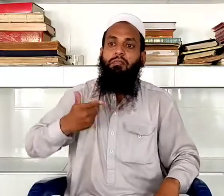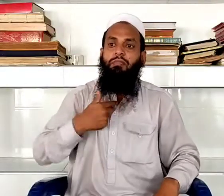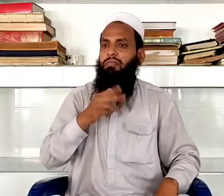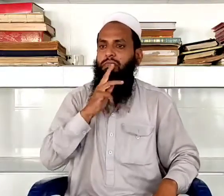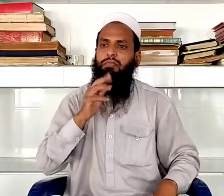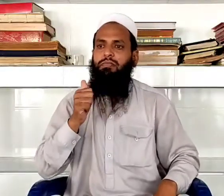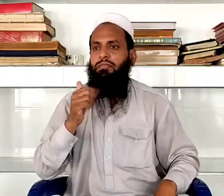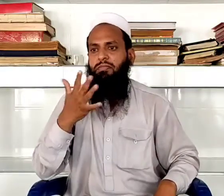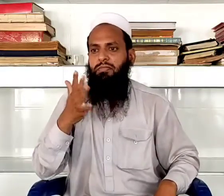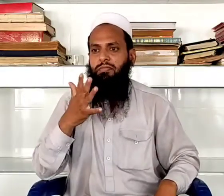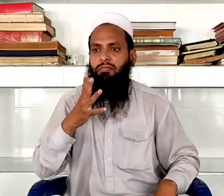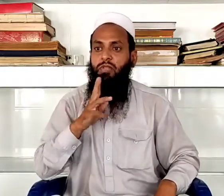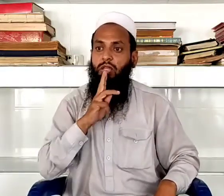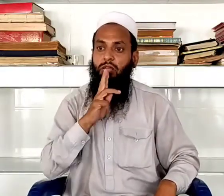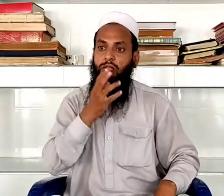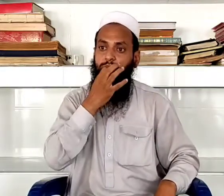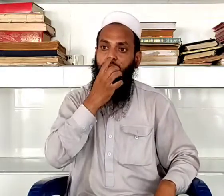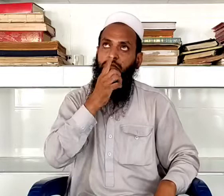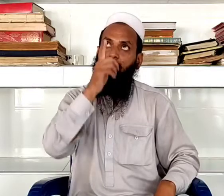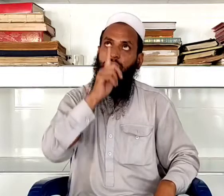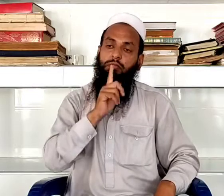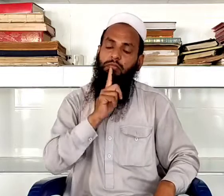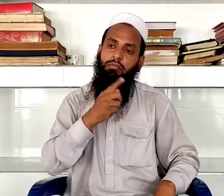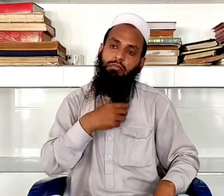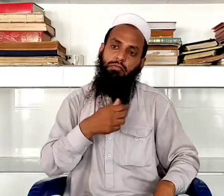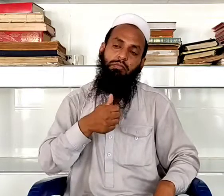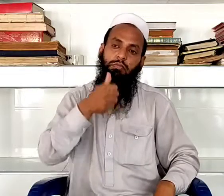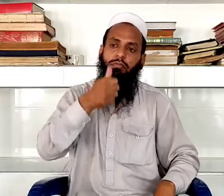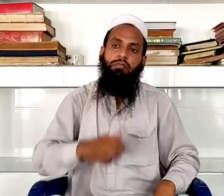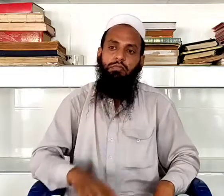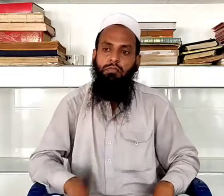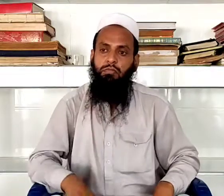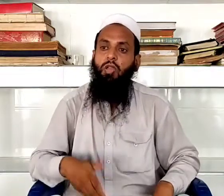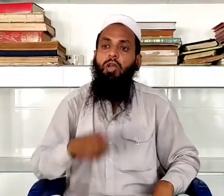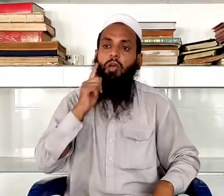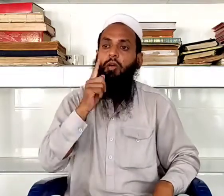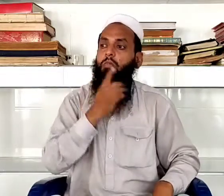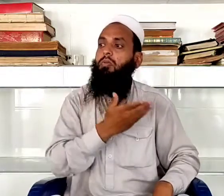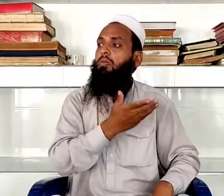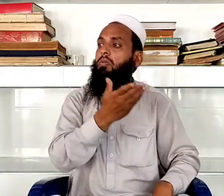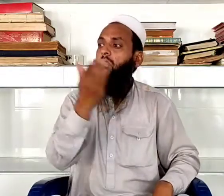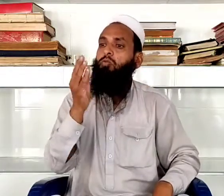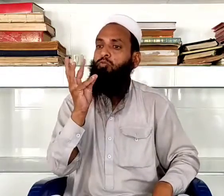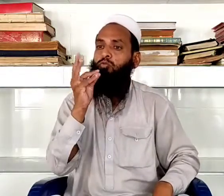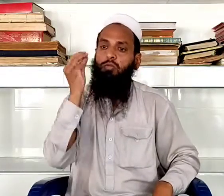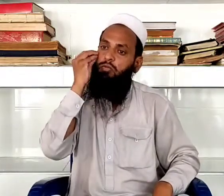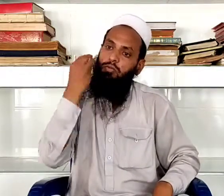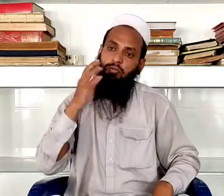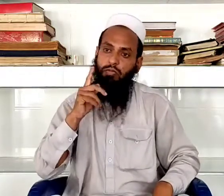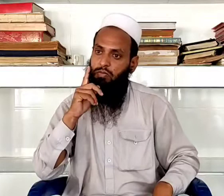और शेर खुदा अली मुर्तदा रजी अल्लाह तआला अन्हु का लकब मुबारक